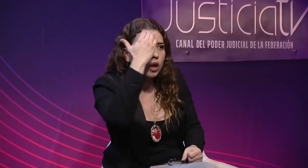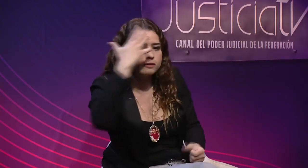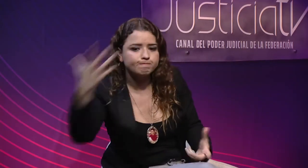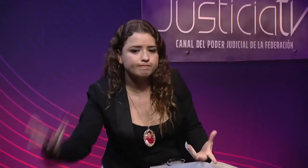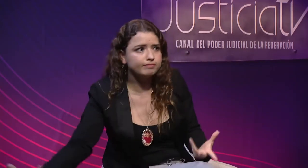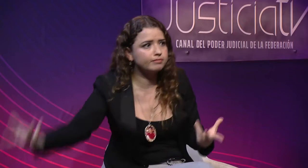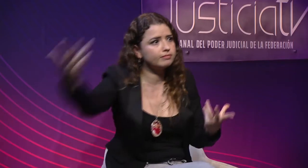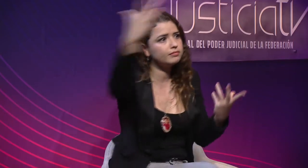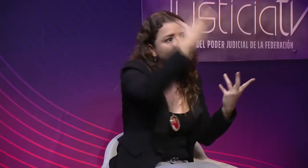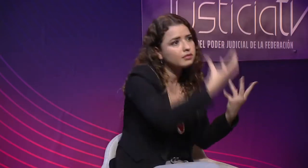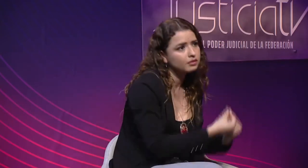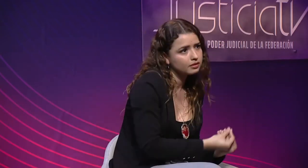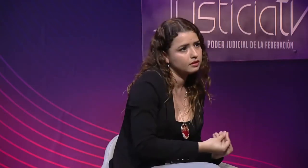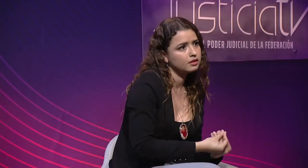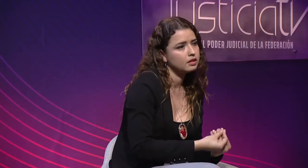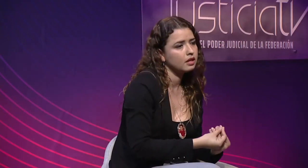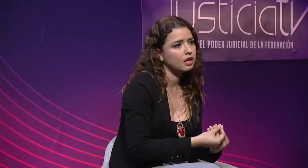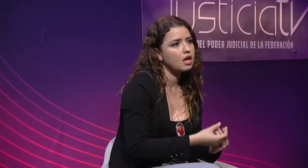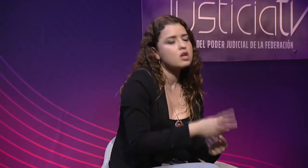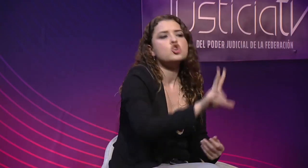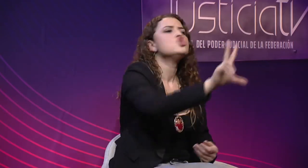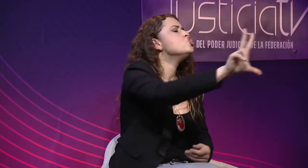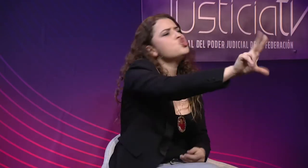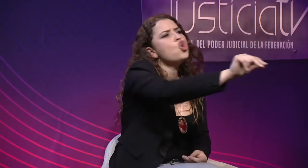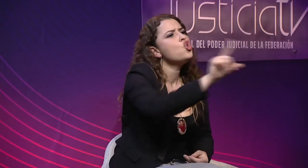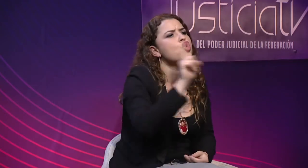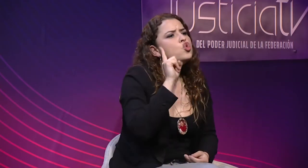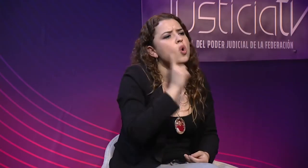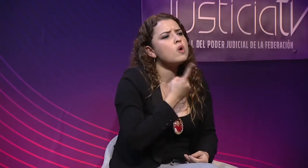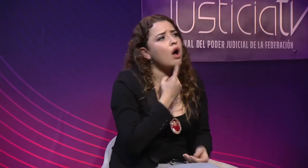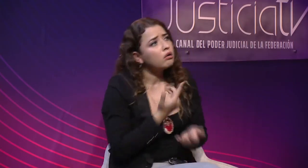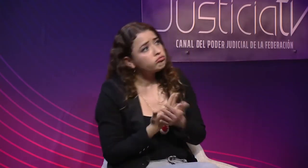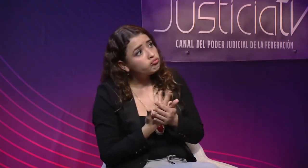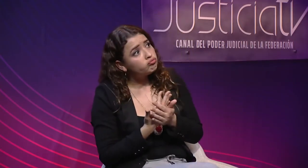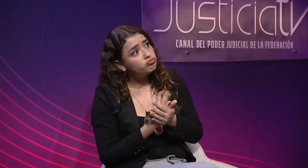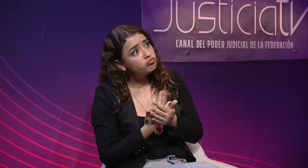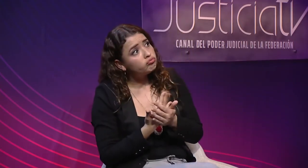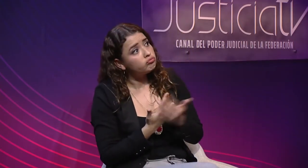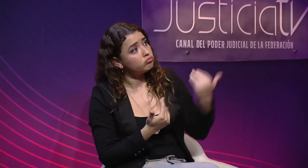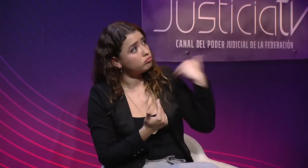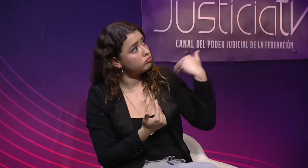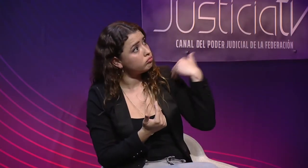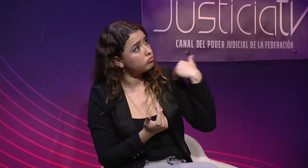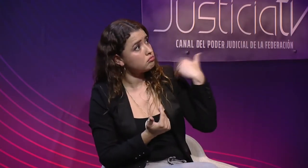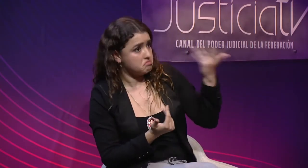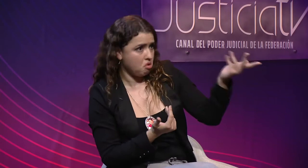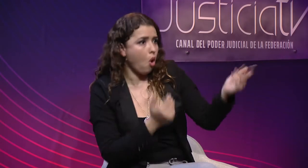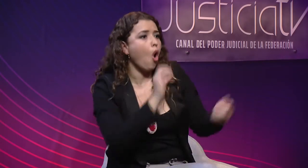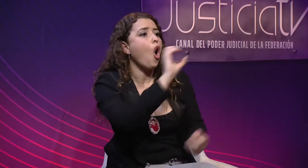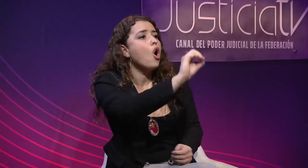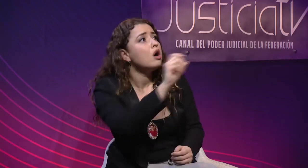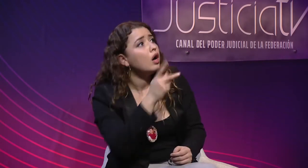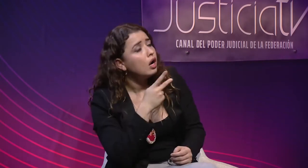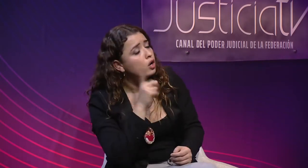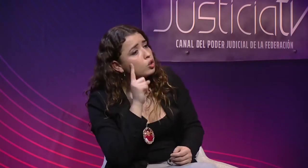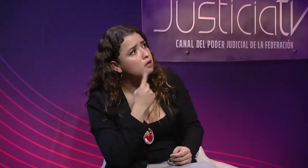educación bilingüe, ¿no? Y también un poco que los oyentes se incluyan en nuestra comunidad, pero no esperar a que